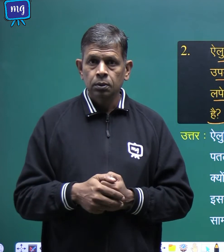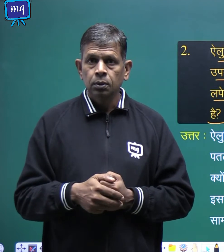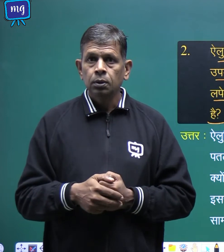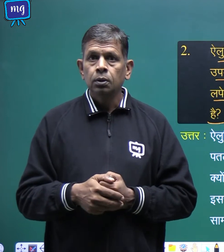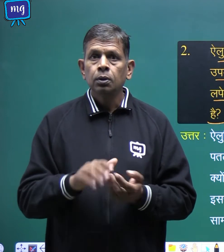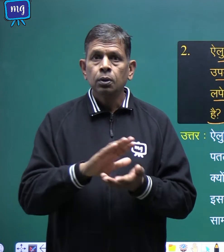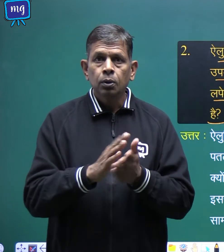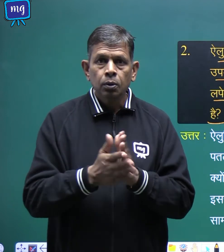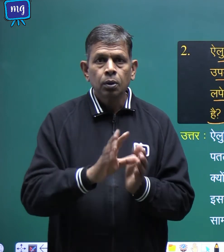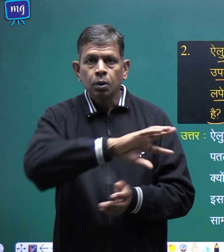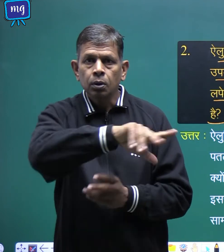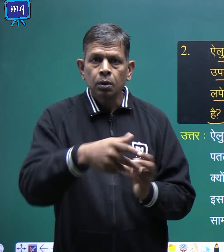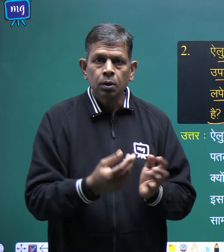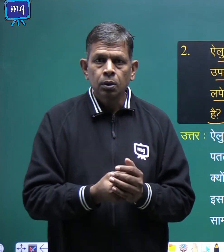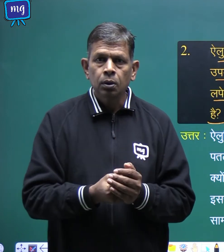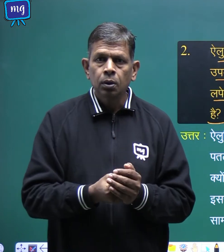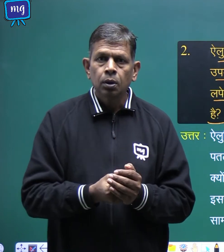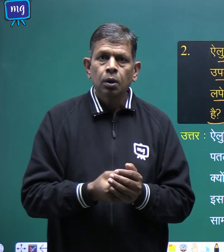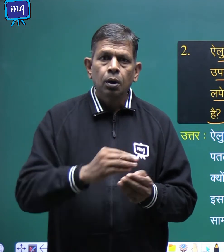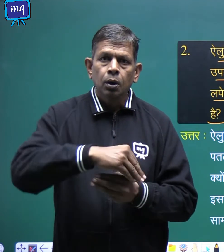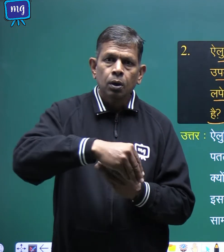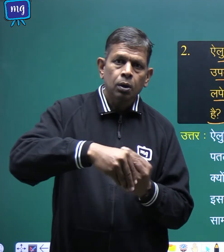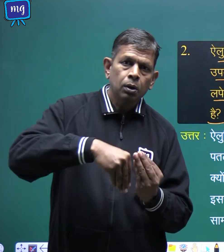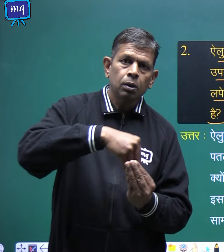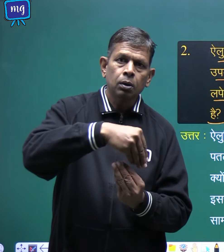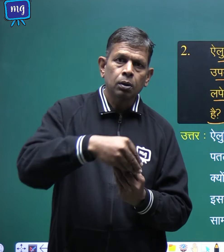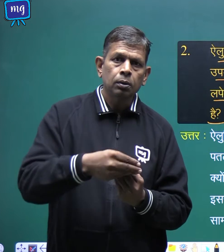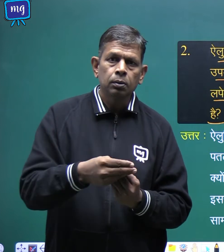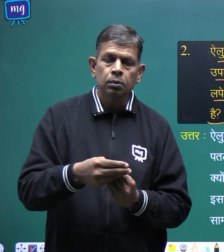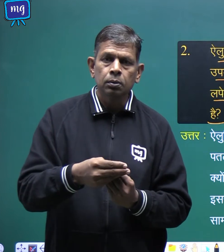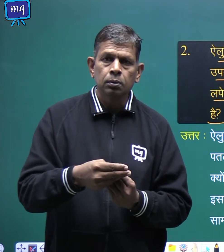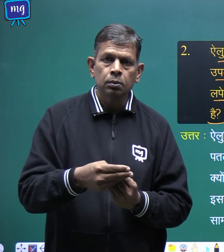खाद्य सामग्री को लपेटने के लिए एल्युमिनियम